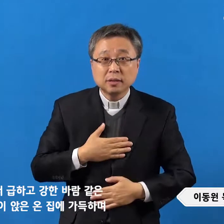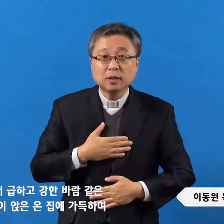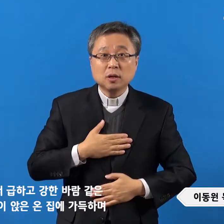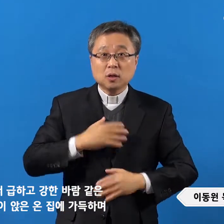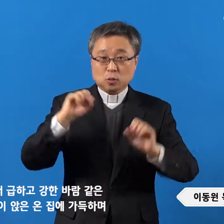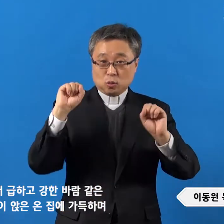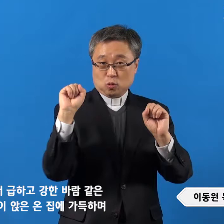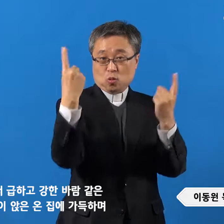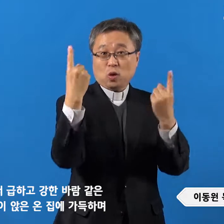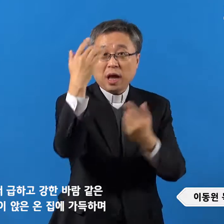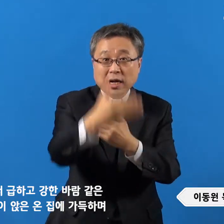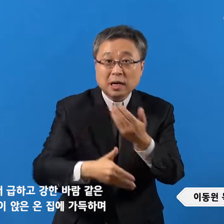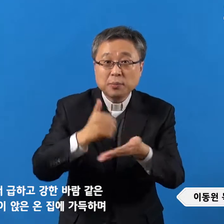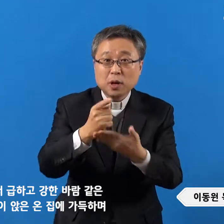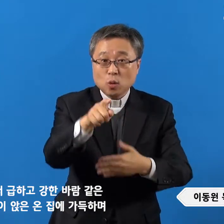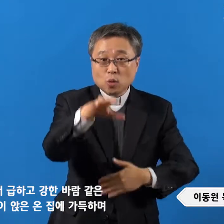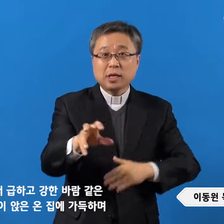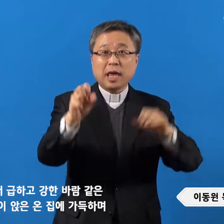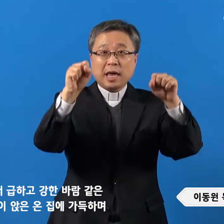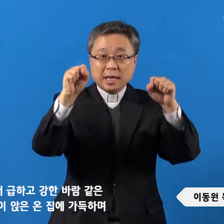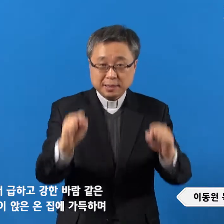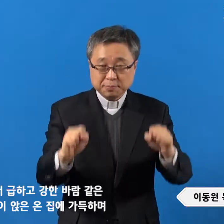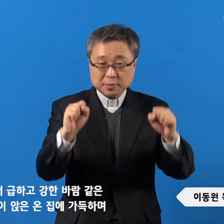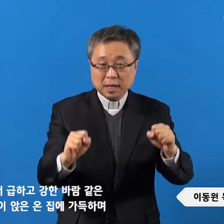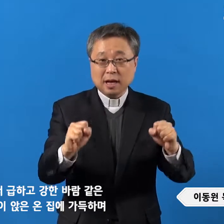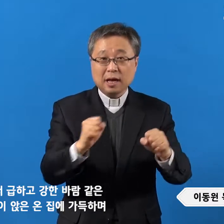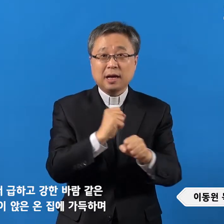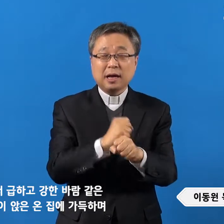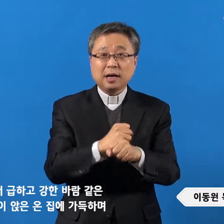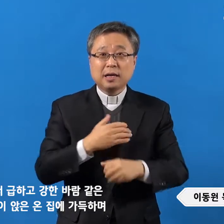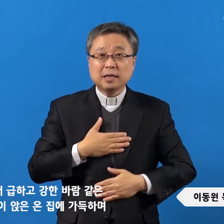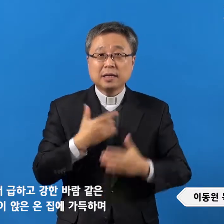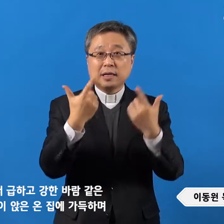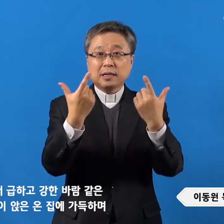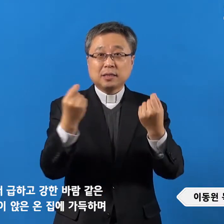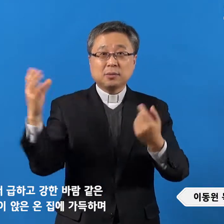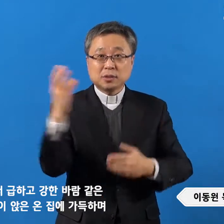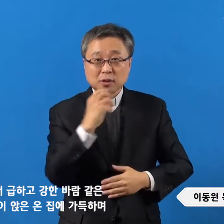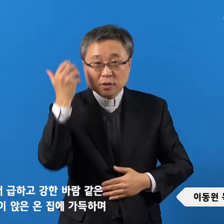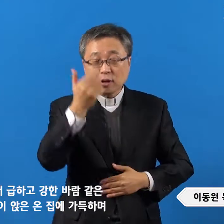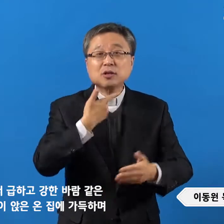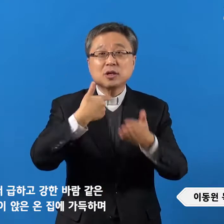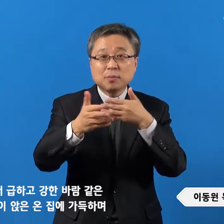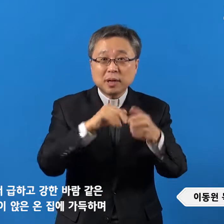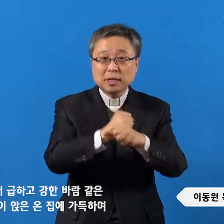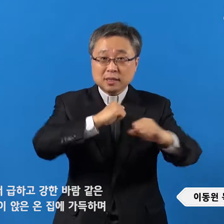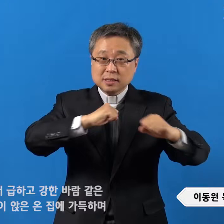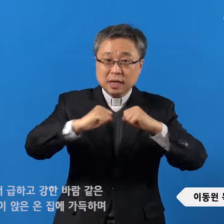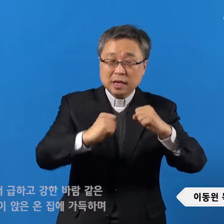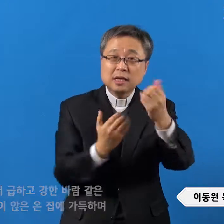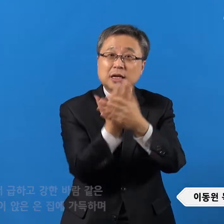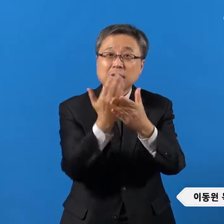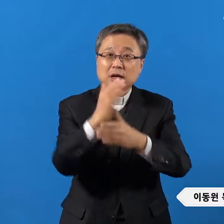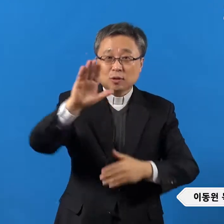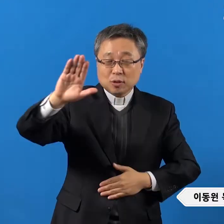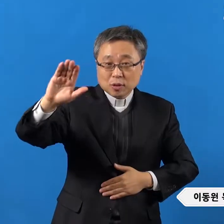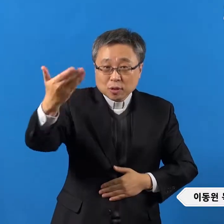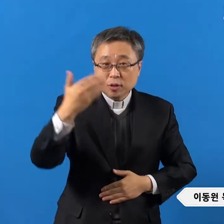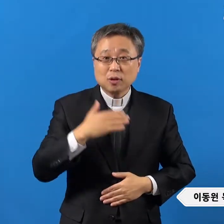동시에 하나님이 거기에 임재하신 것입니다. 그래서 성령을 체험하는 역사가 일어나게 된 것입니다. 자, 그런데 오늘